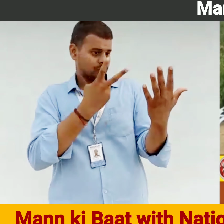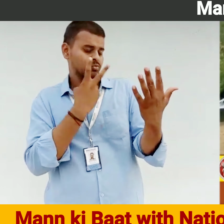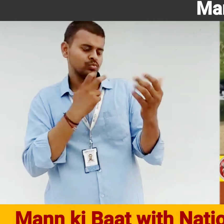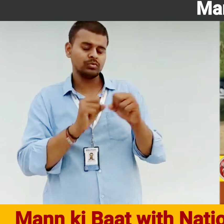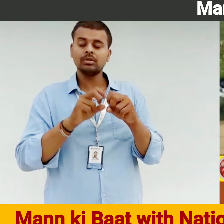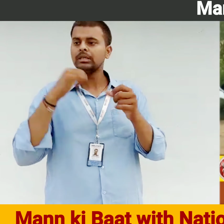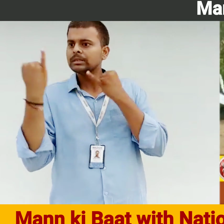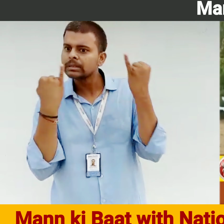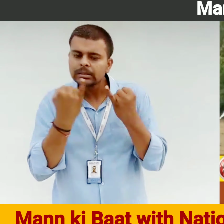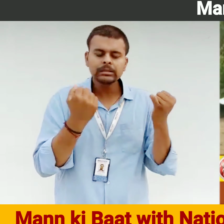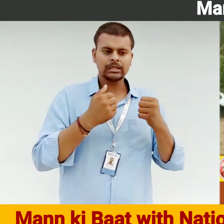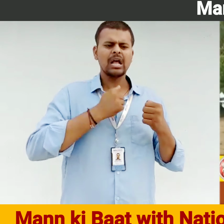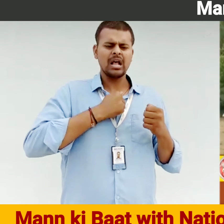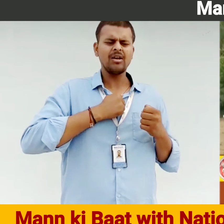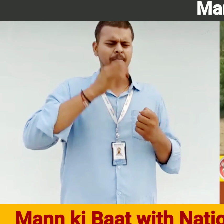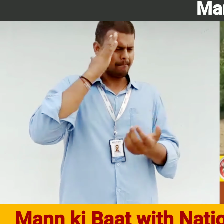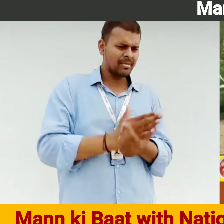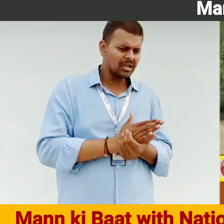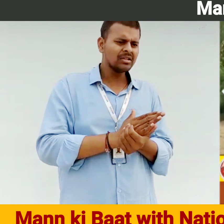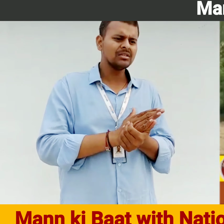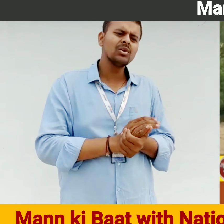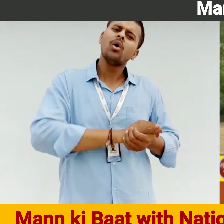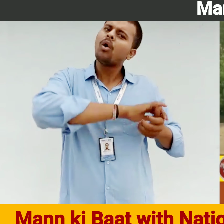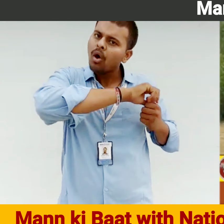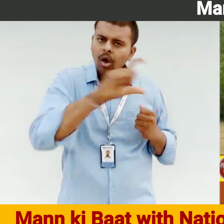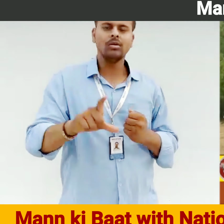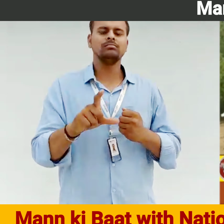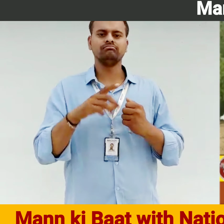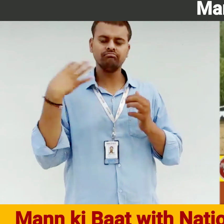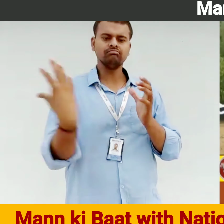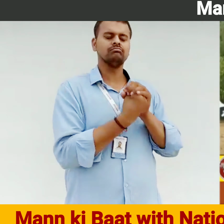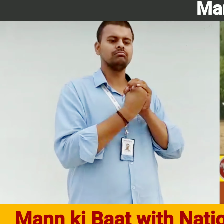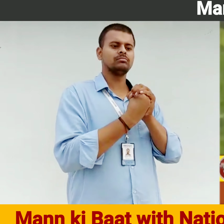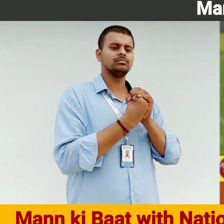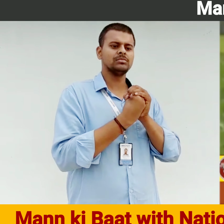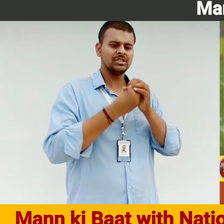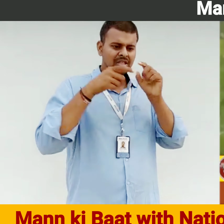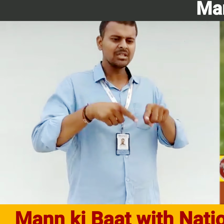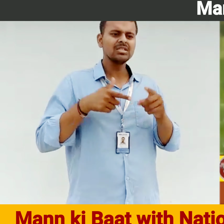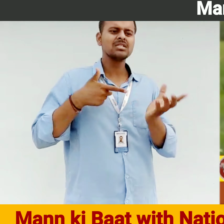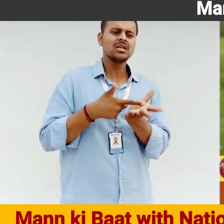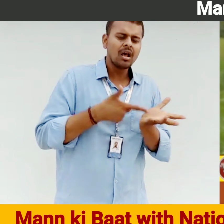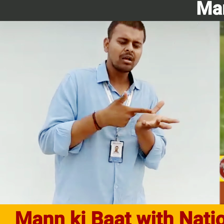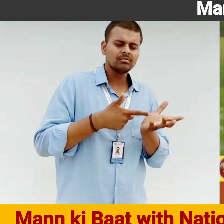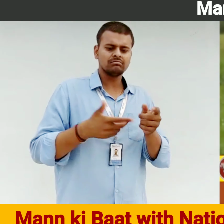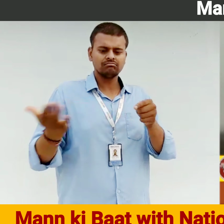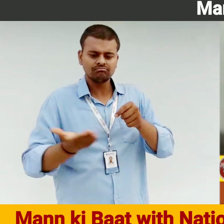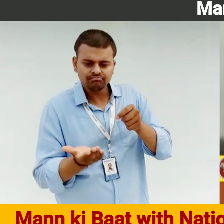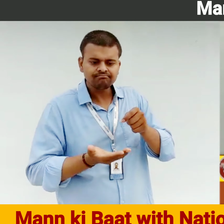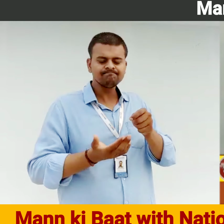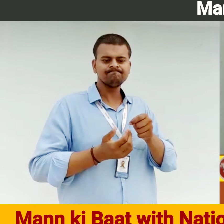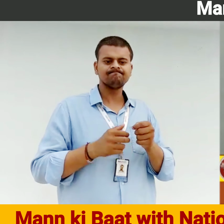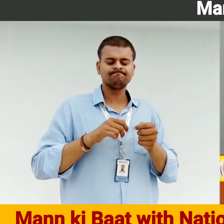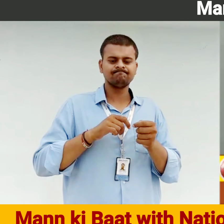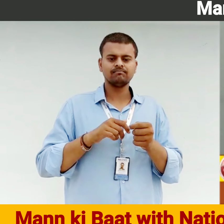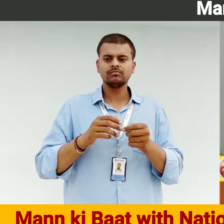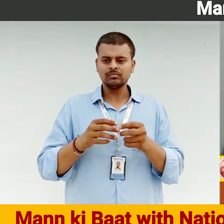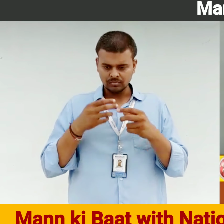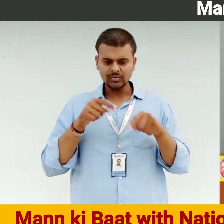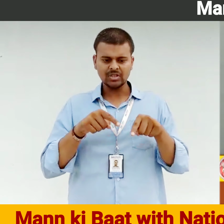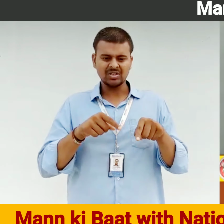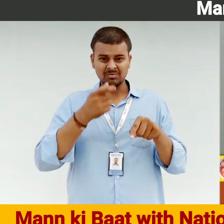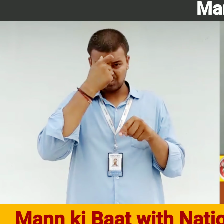मिलकर के हमारे कृषि क्षेत्र पर ये जो संकट आया है, उससे भी लोहा लेंगे, बहुत कुछ बचा